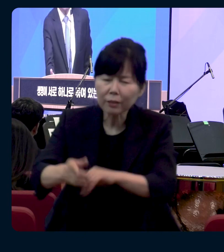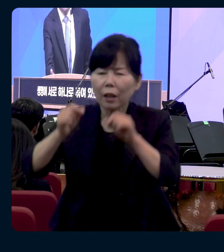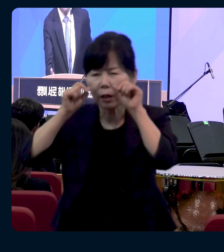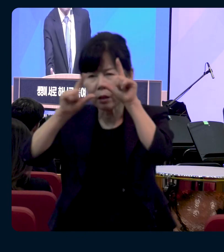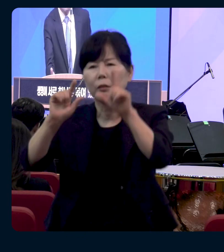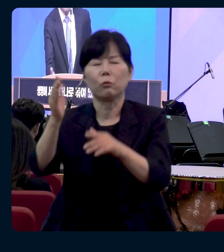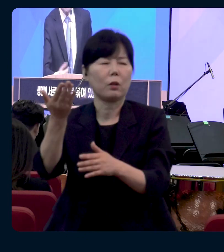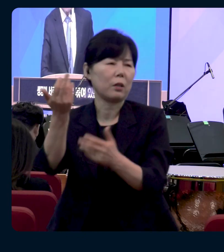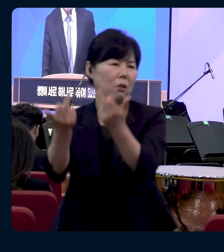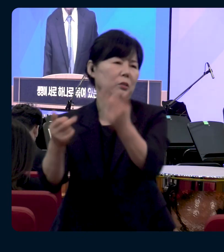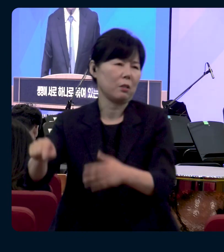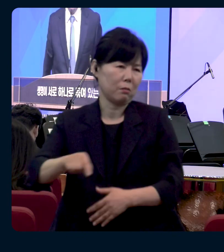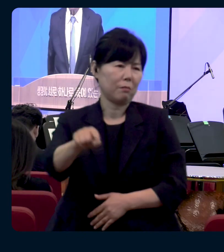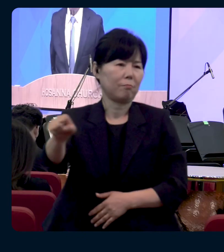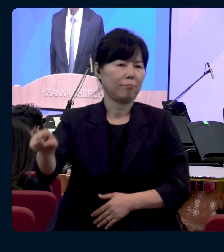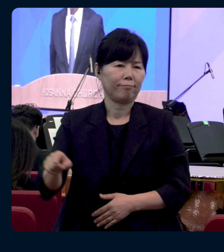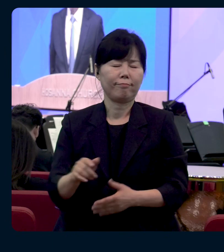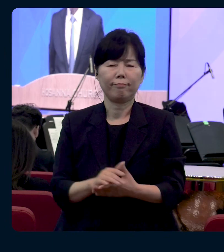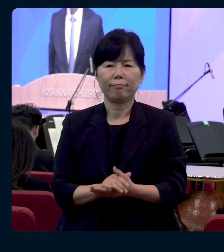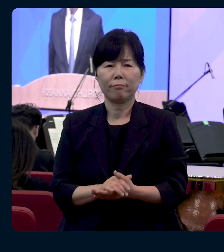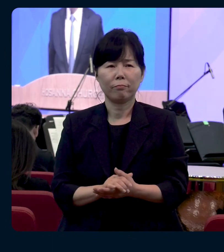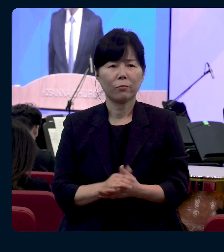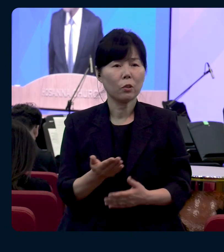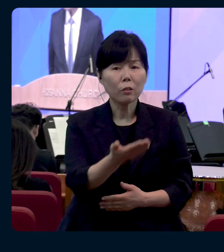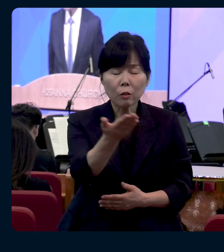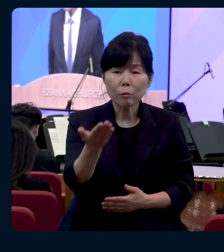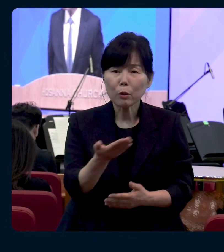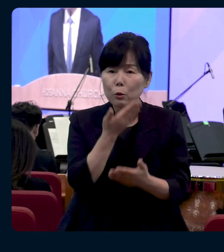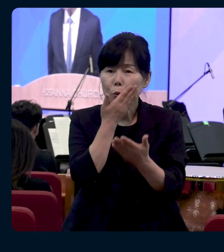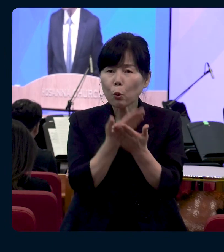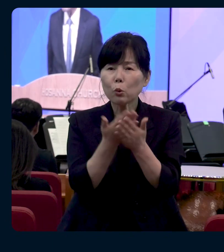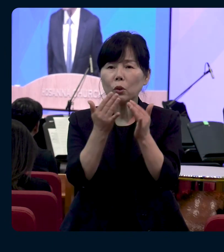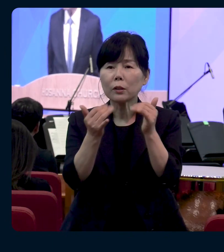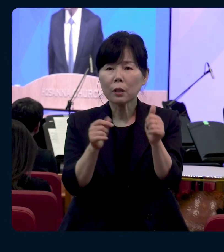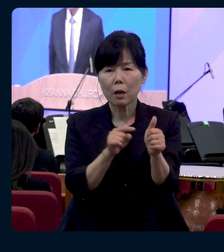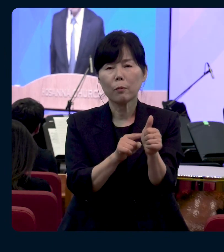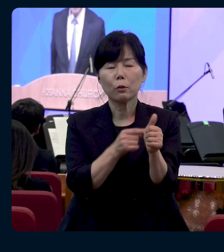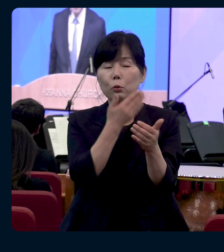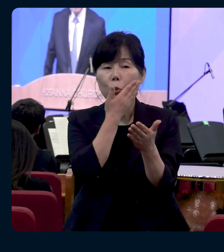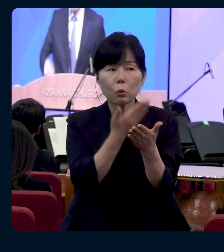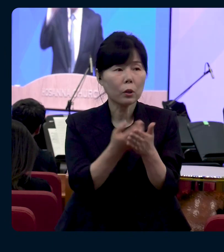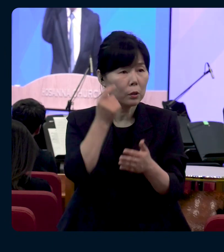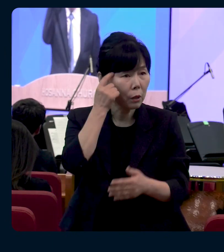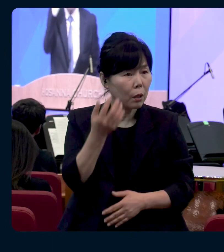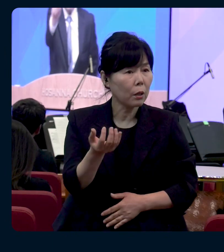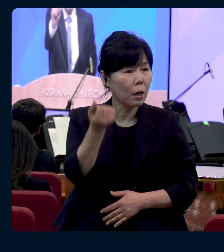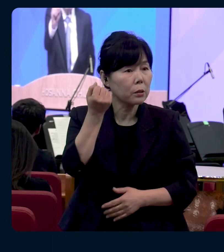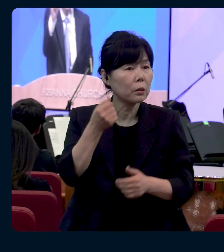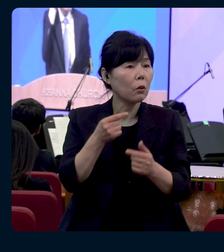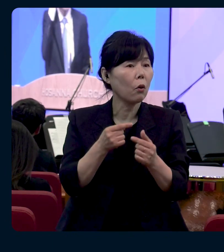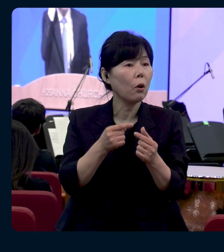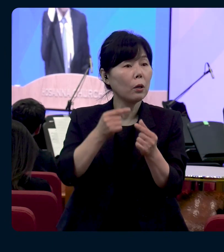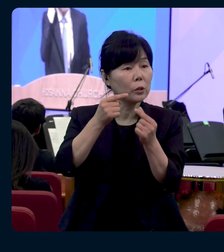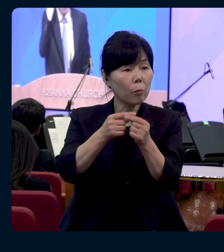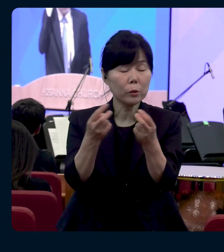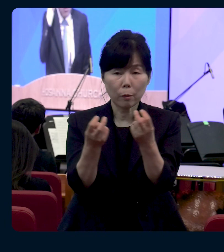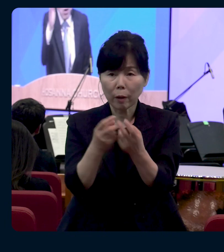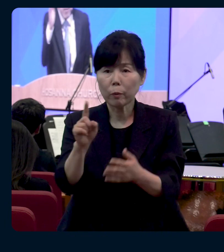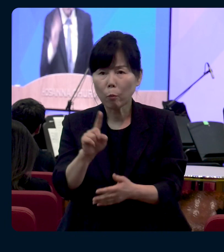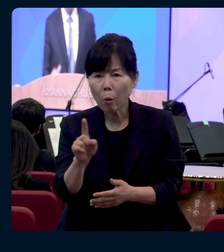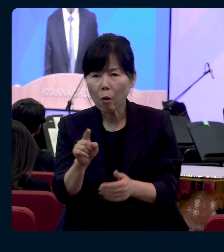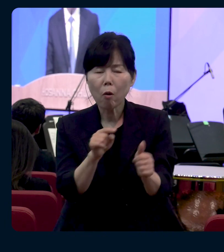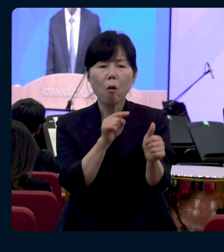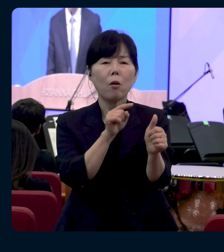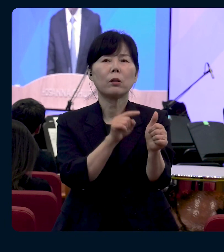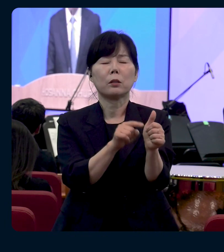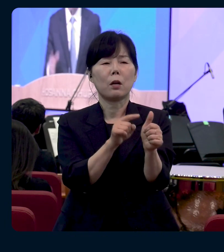지금 여러분, 소중한 사람을 소중하게 여기는 그 가장 첫 번째는 뭐냐, 그가